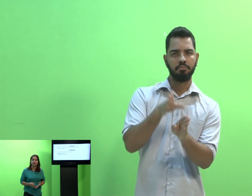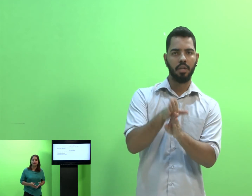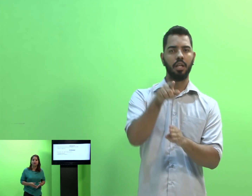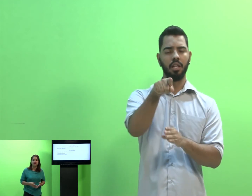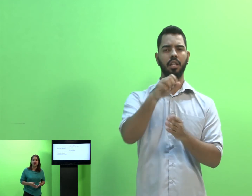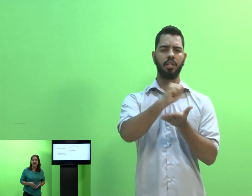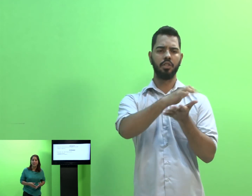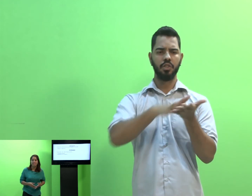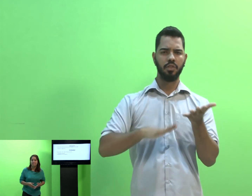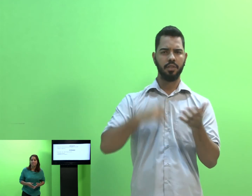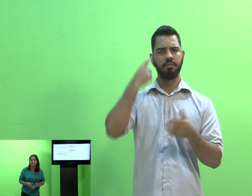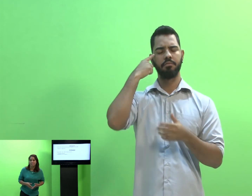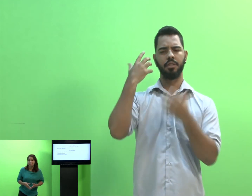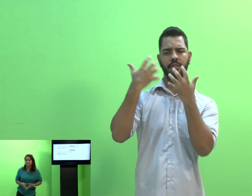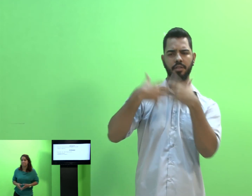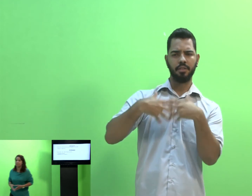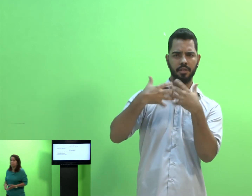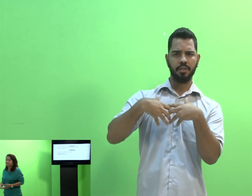nessa aula. Vamos lá?